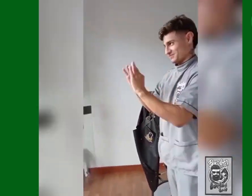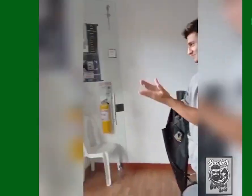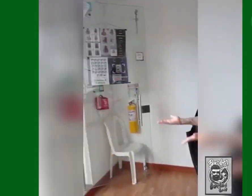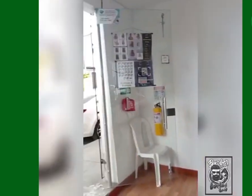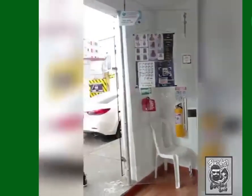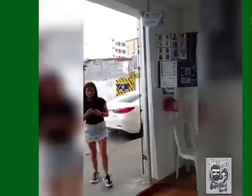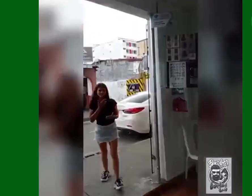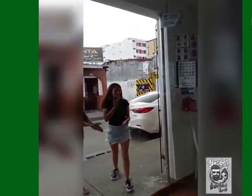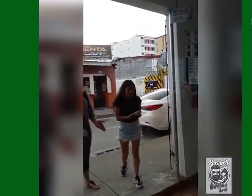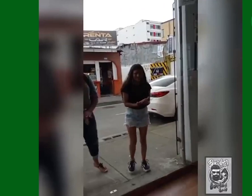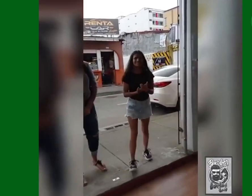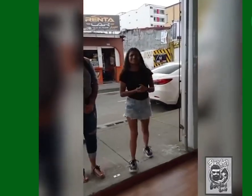Bienvenida. Gracias.